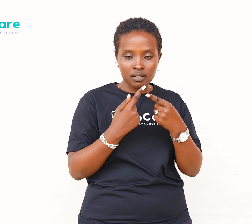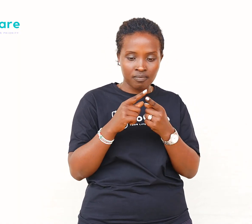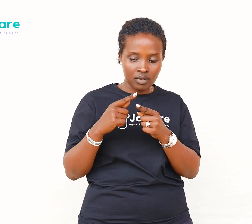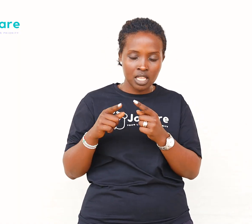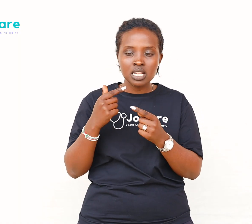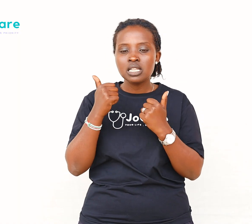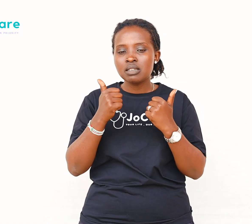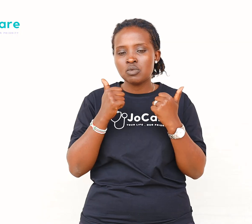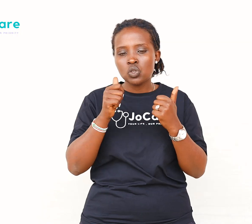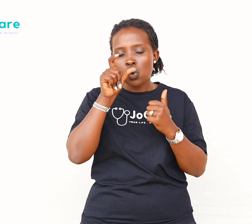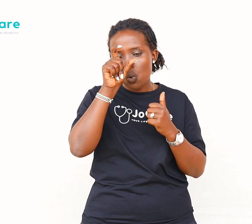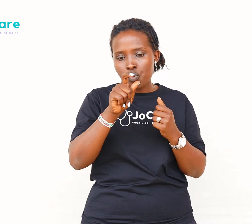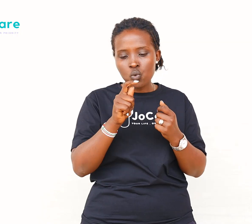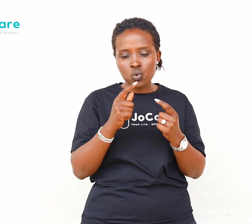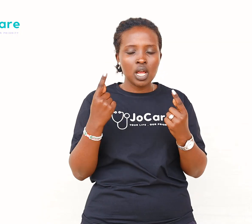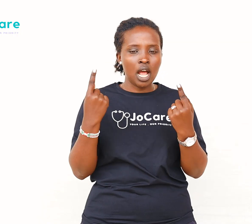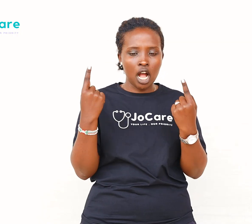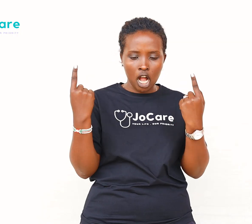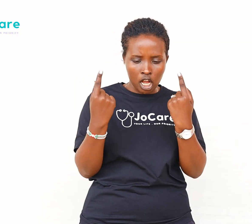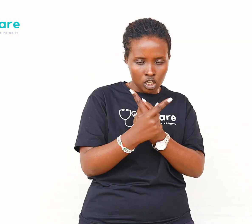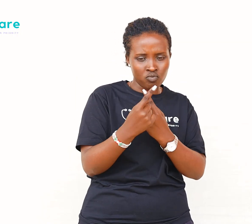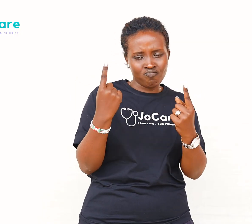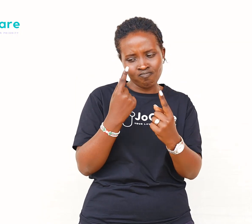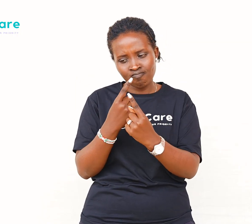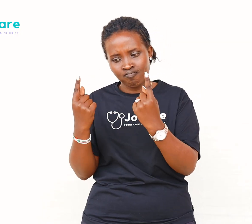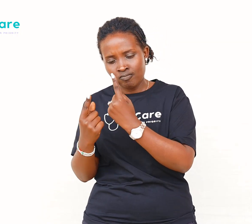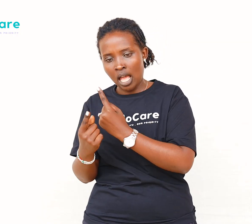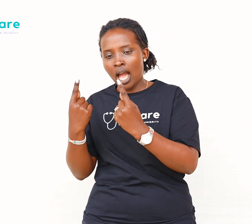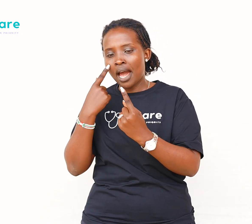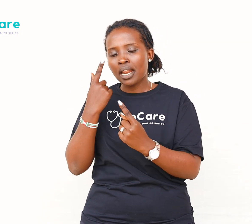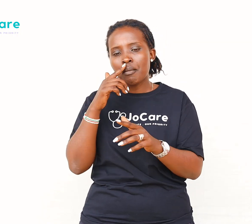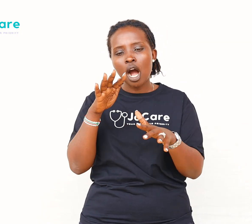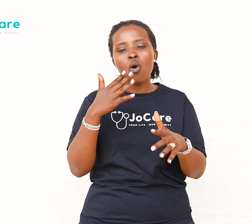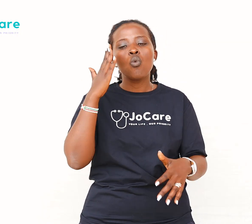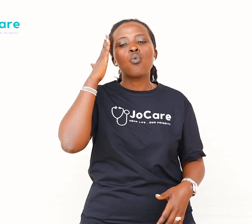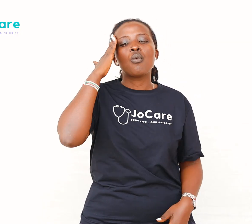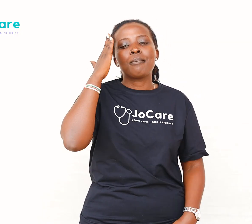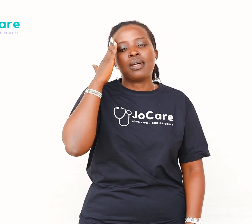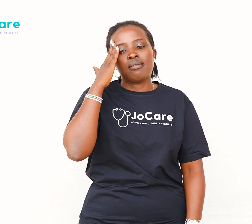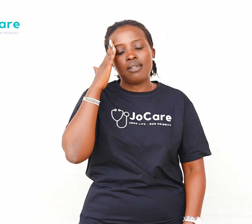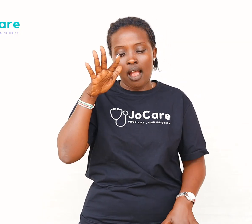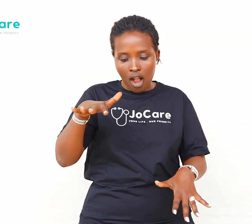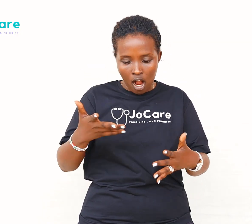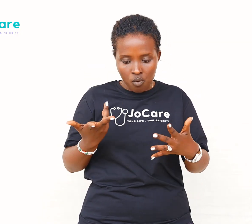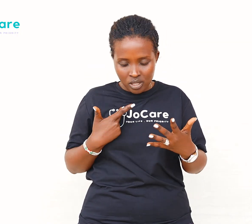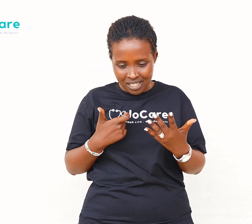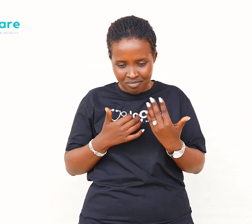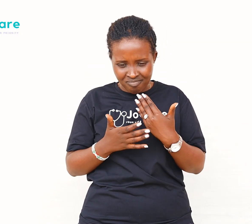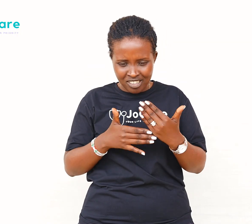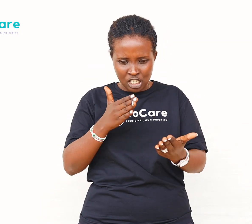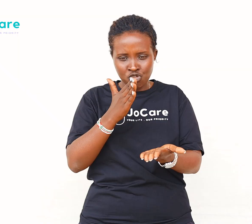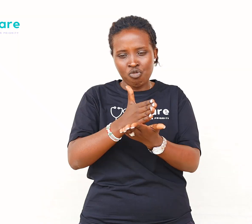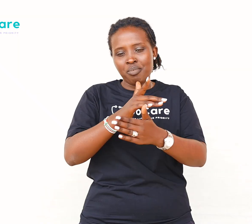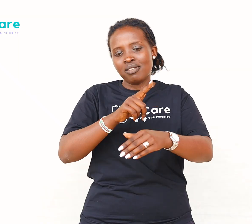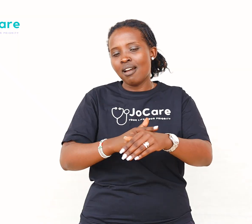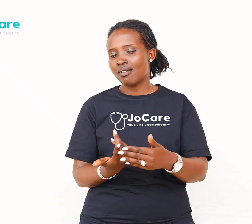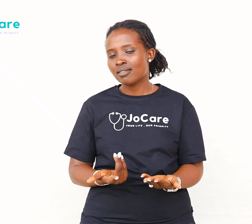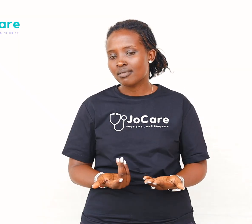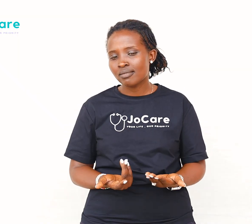umuntu ahindura agendeye ku kumenya ingano y'uburyo yavuyemo. Yego.